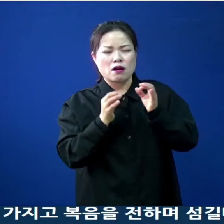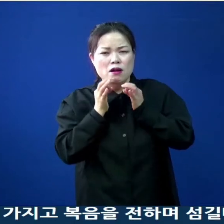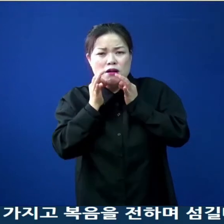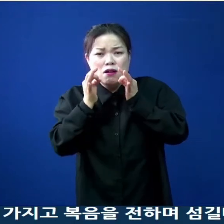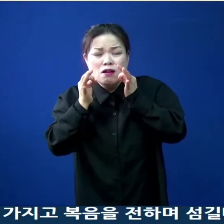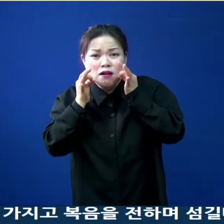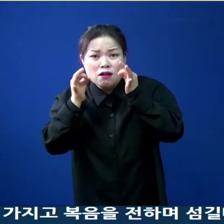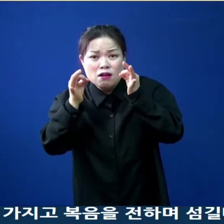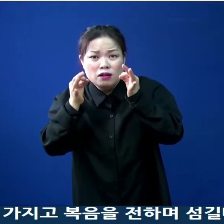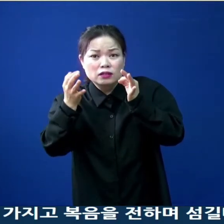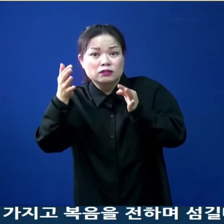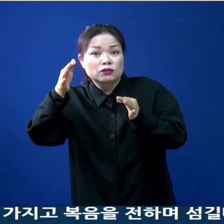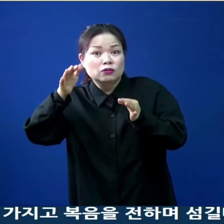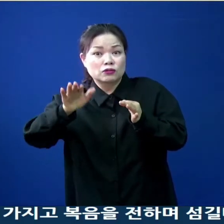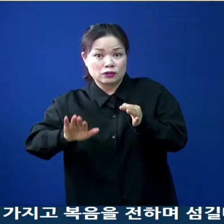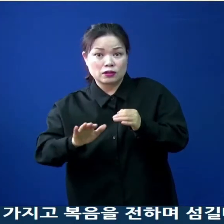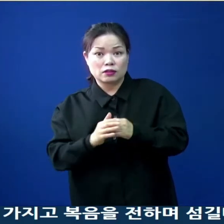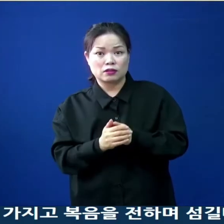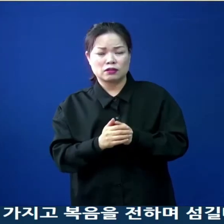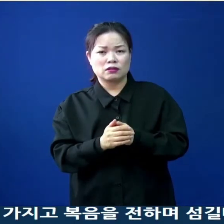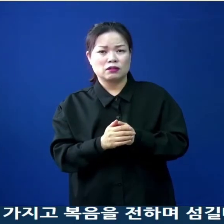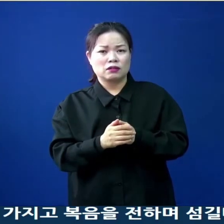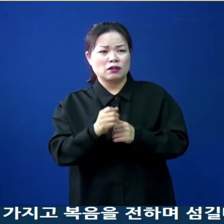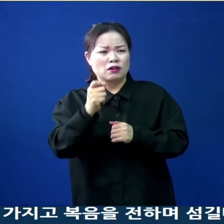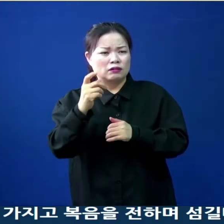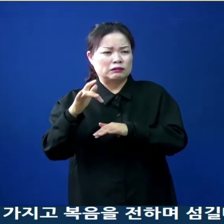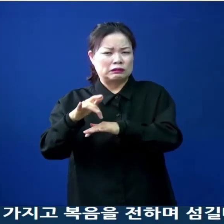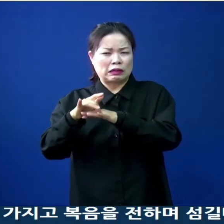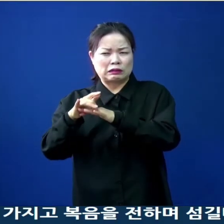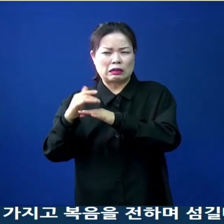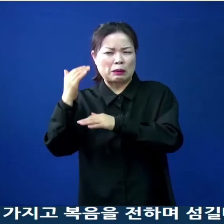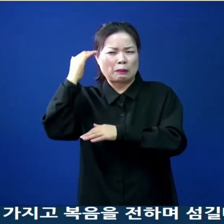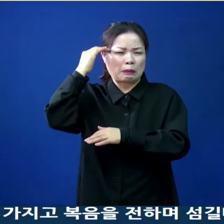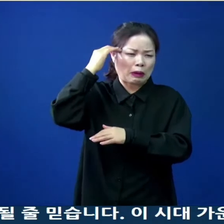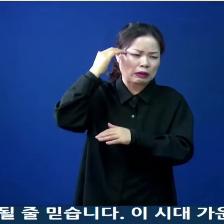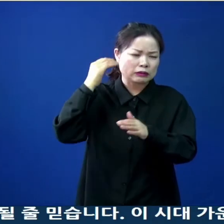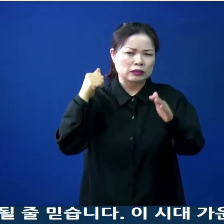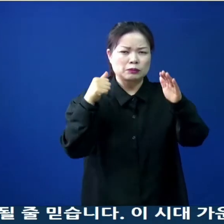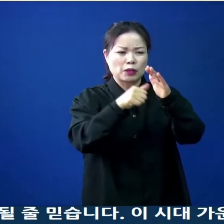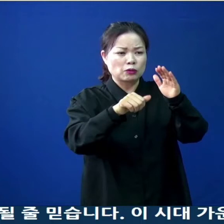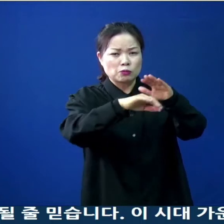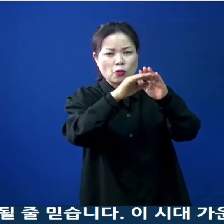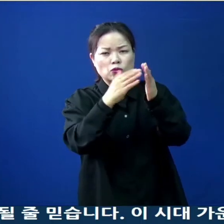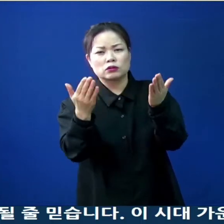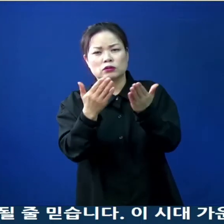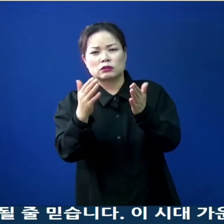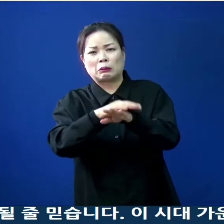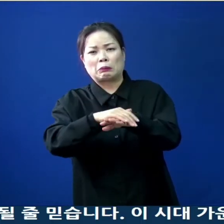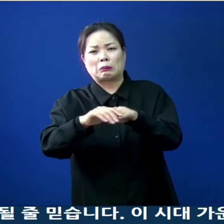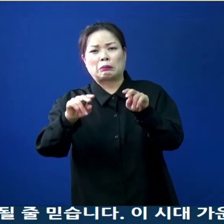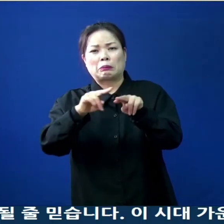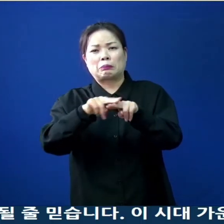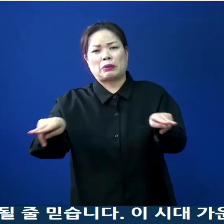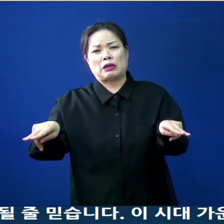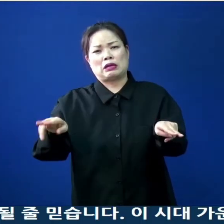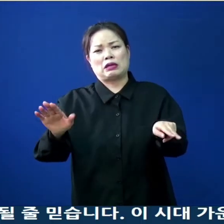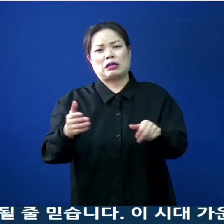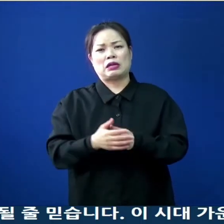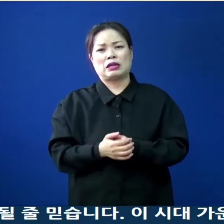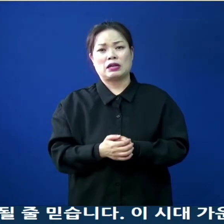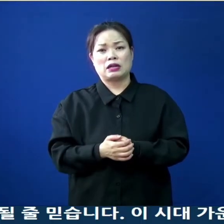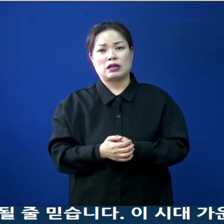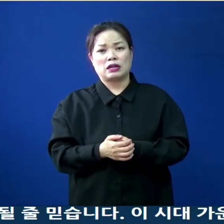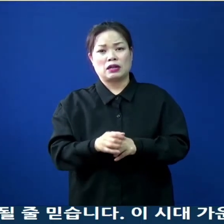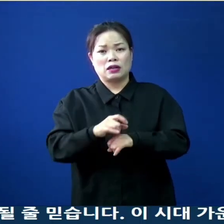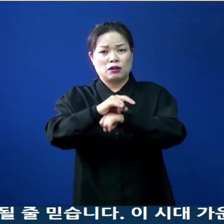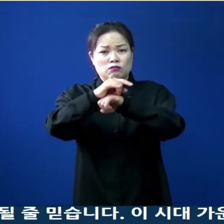노력했습니다. 그런데 번번이 사단의 방해로 그 방문의 모든 일들이 다 무산됩니다. 그리고